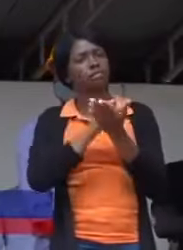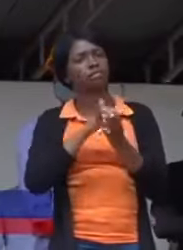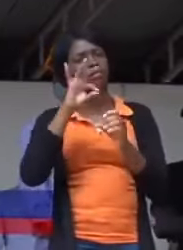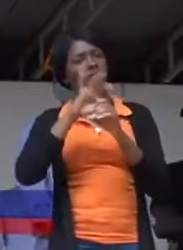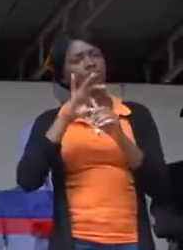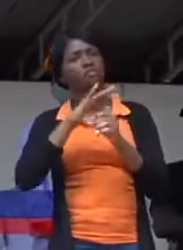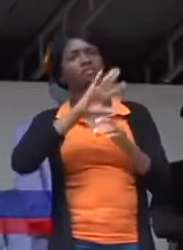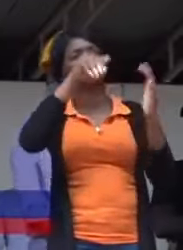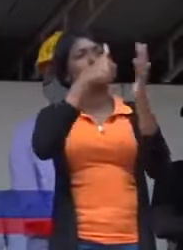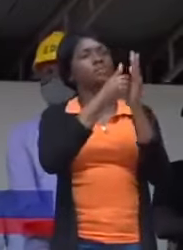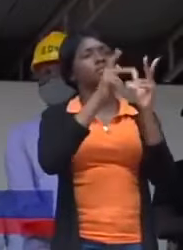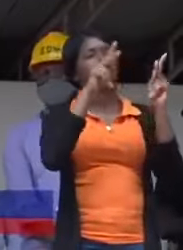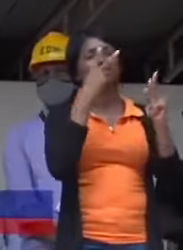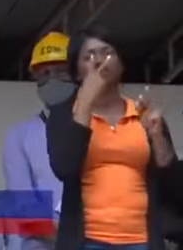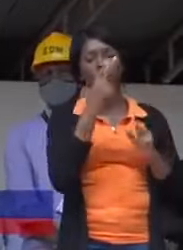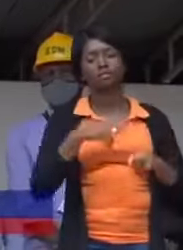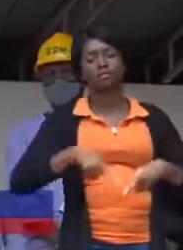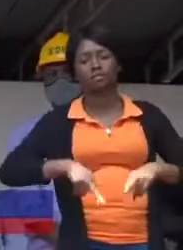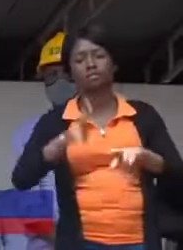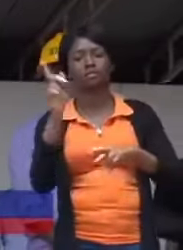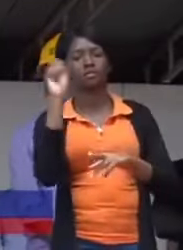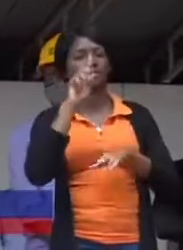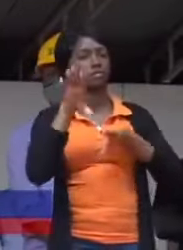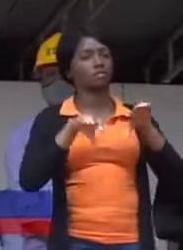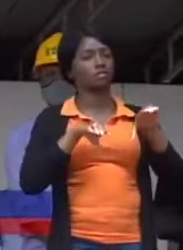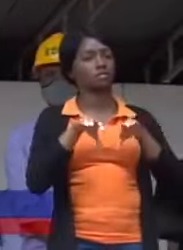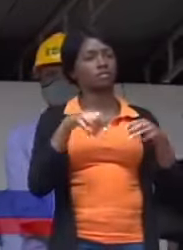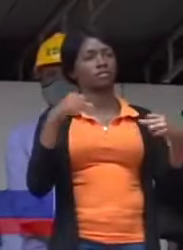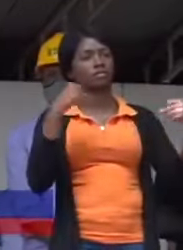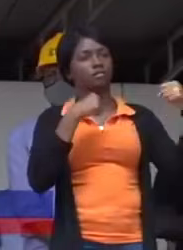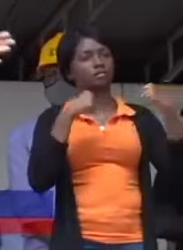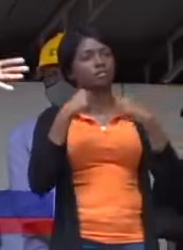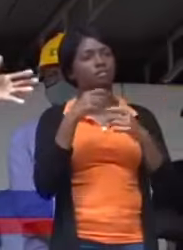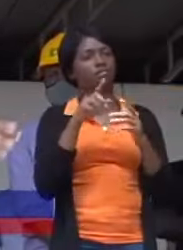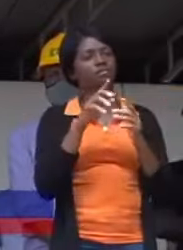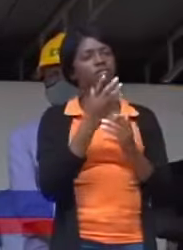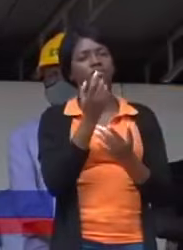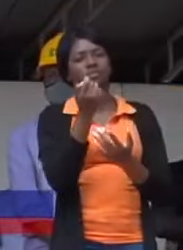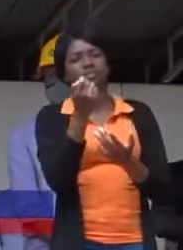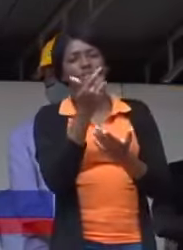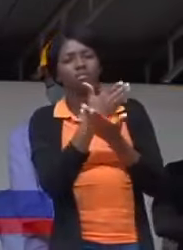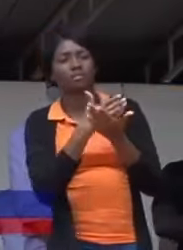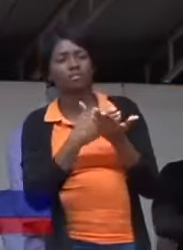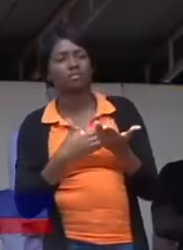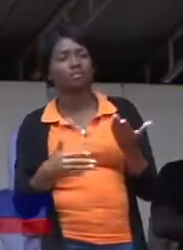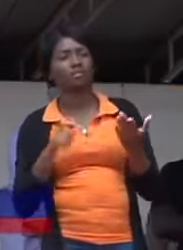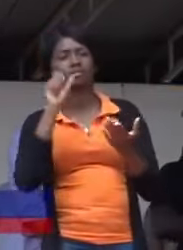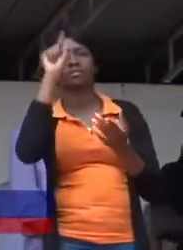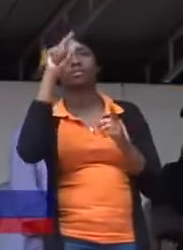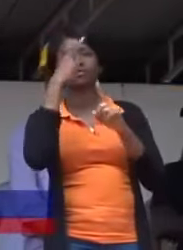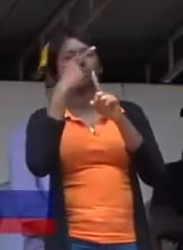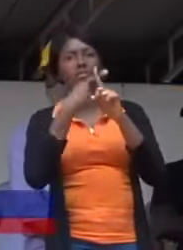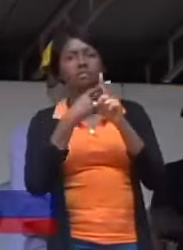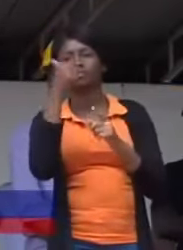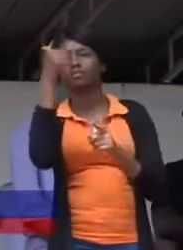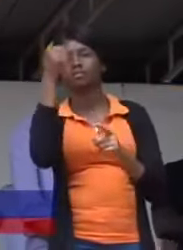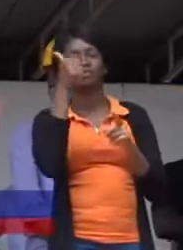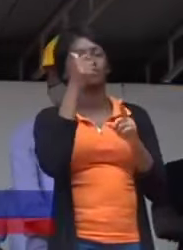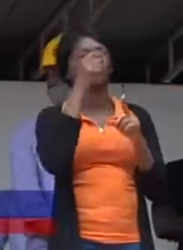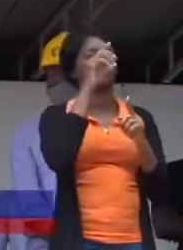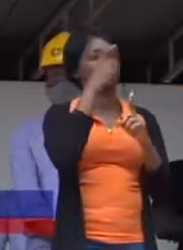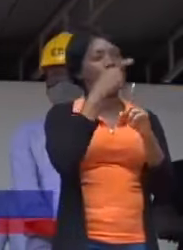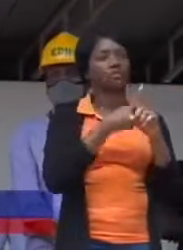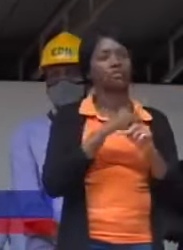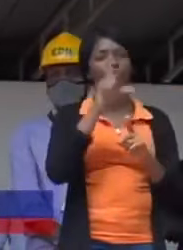tout le monde est dans la route côté à fait et puis bataille pété. On vient tirer ce mandat, on vient 11 mois prêté, 10 mois, 29